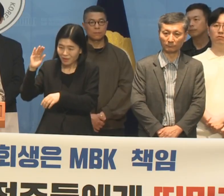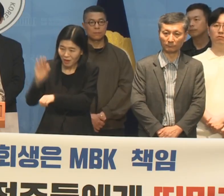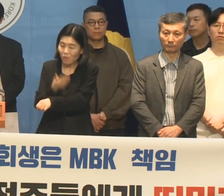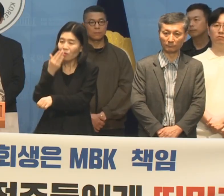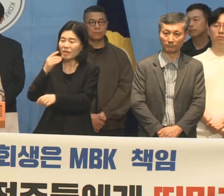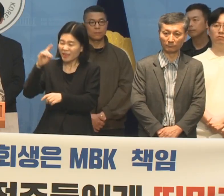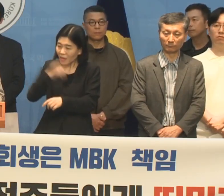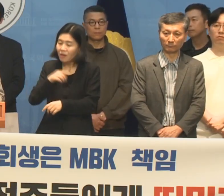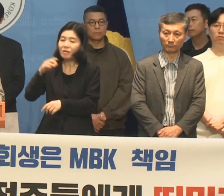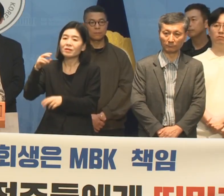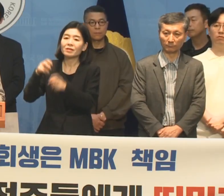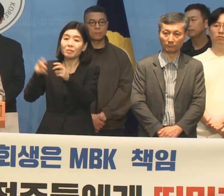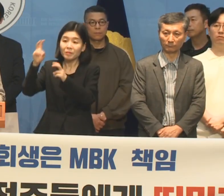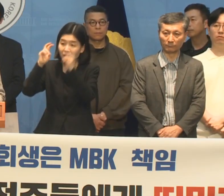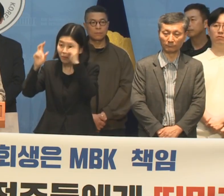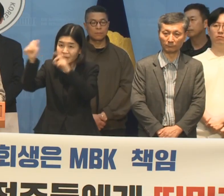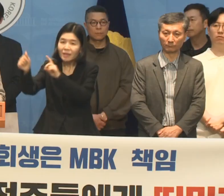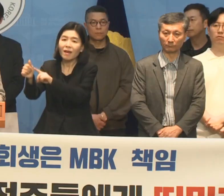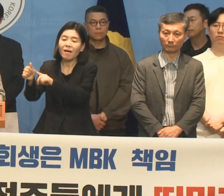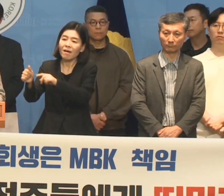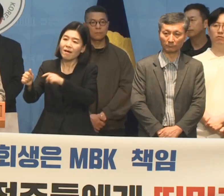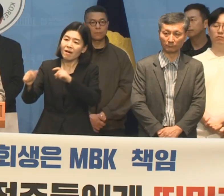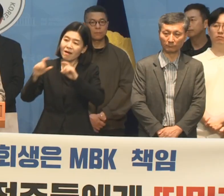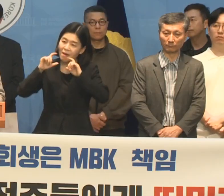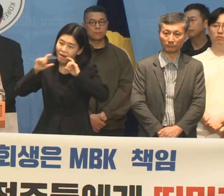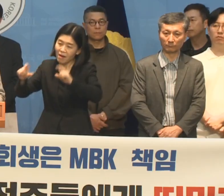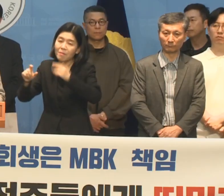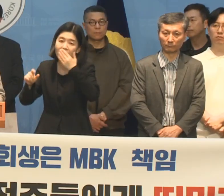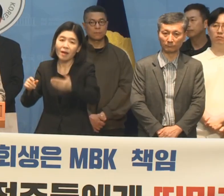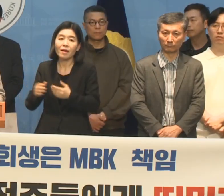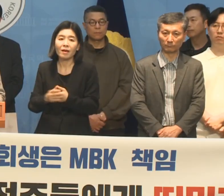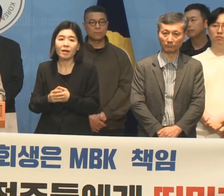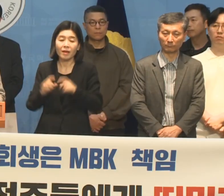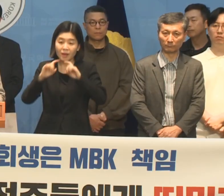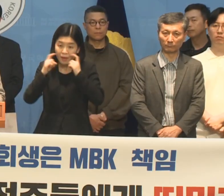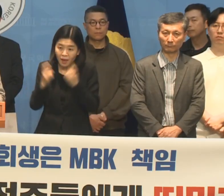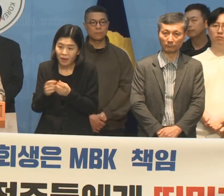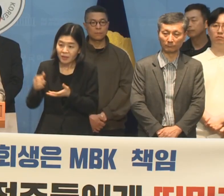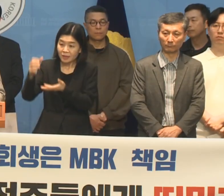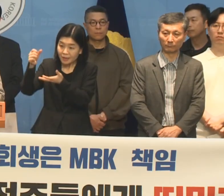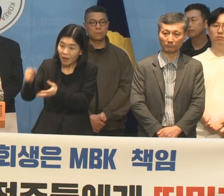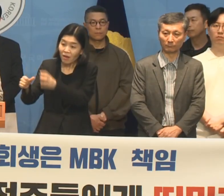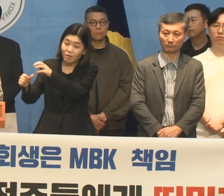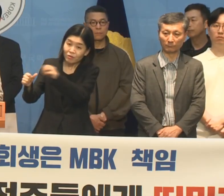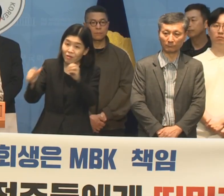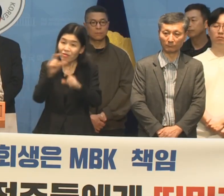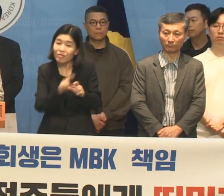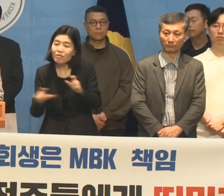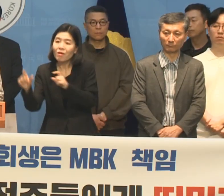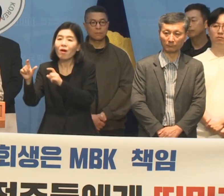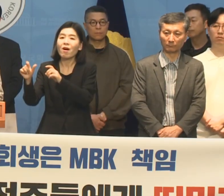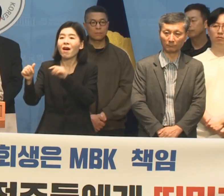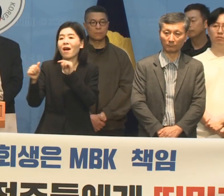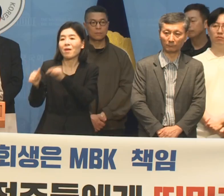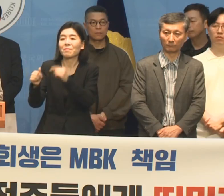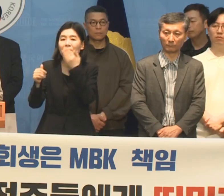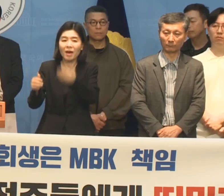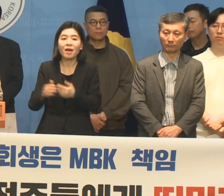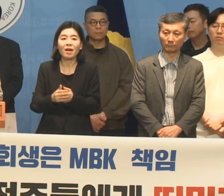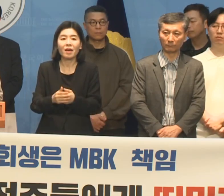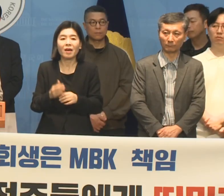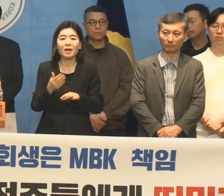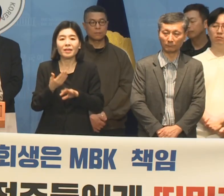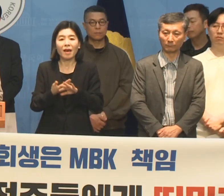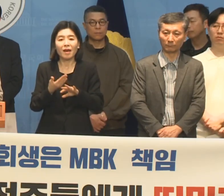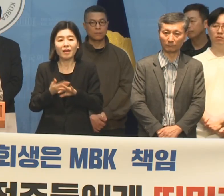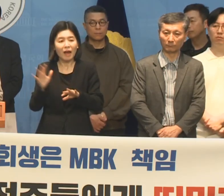단정을 울릴 수 있는 부분이 되고요. 또 그들의 사제 출연을 좀 더 압박할 수 있지 않을까 이렇게 생각합니다. 남의 일이 아니라